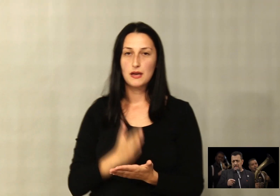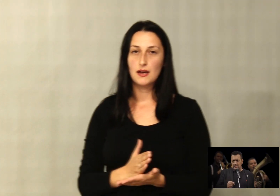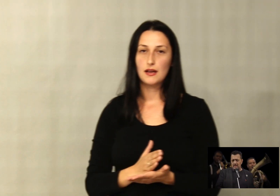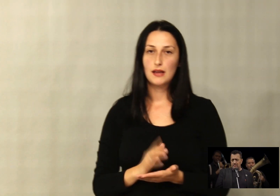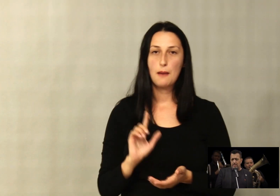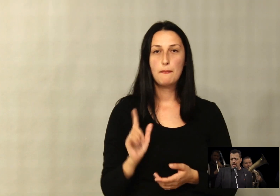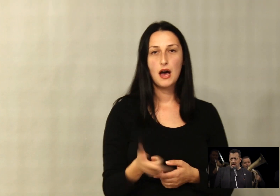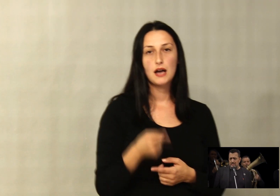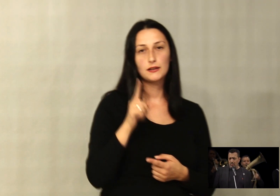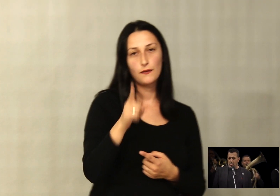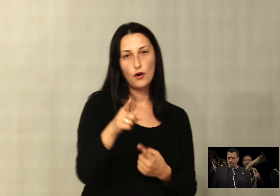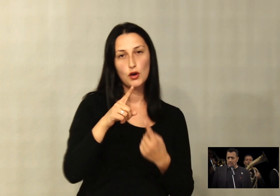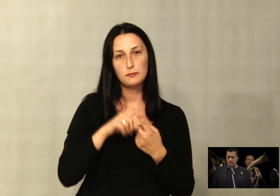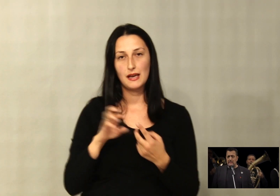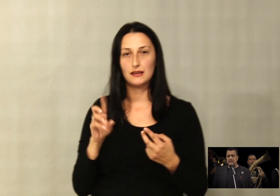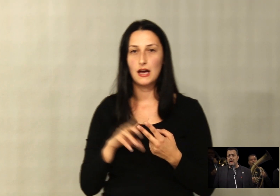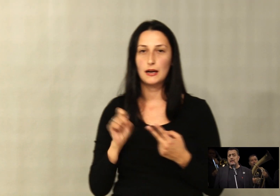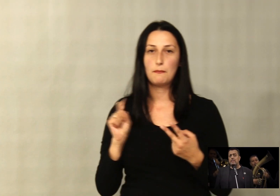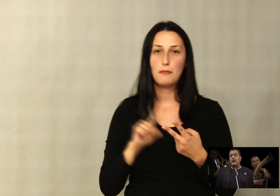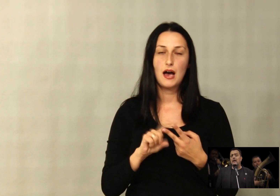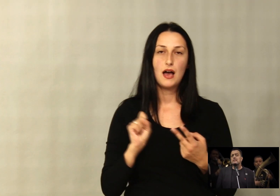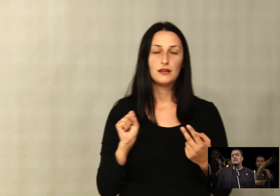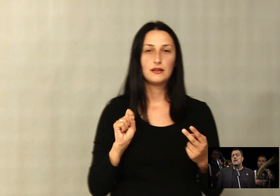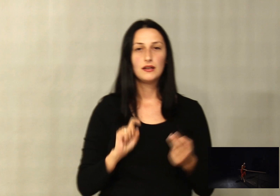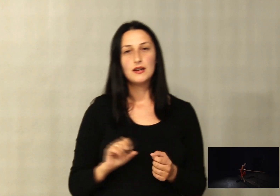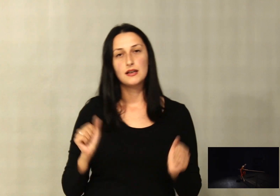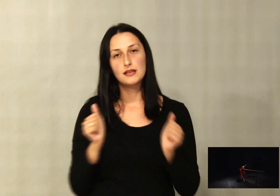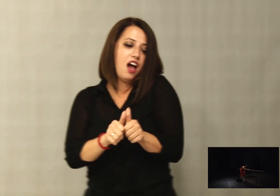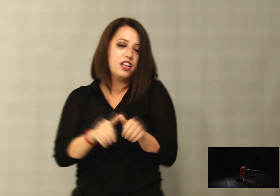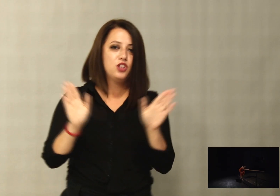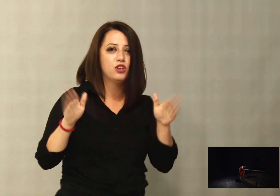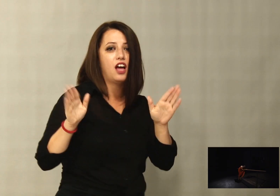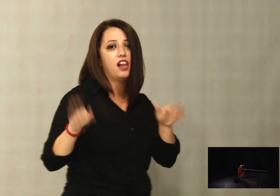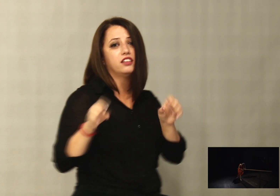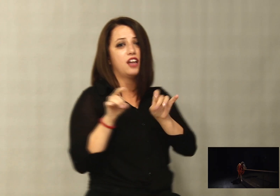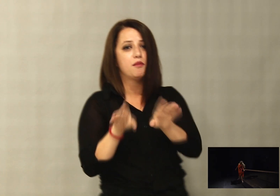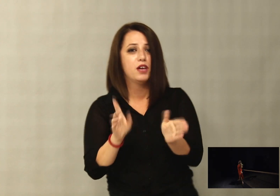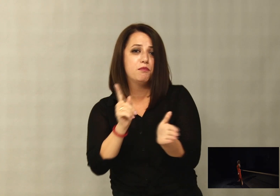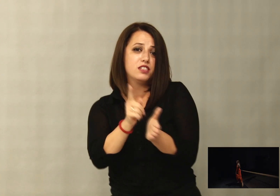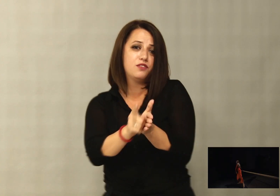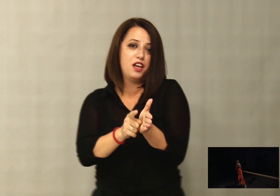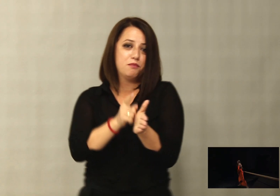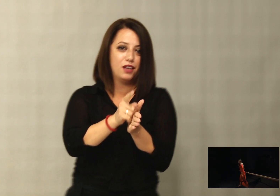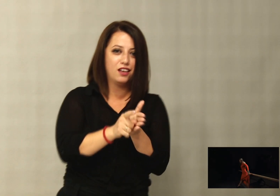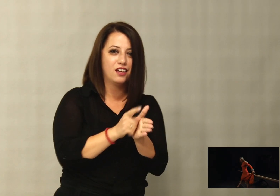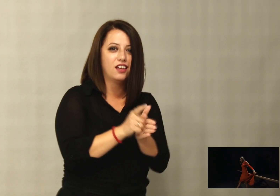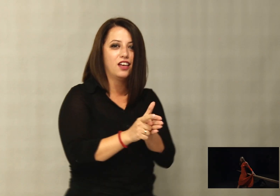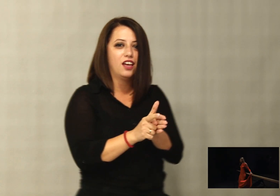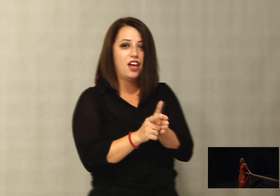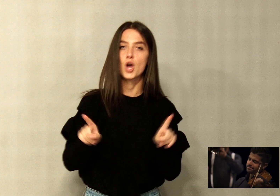da bidam pak tvoj od Petar Pan i zajedno da letame bez